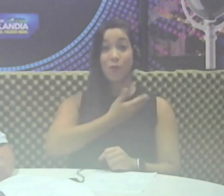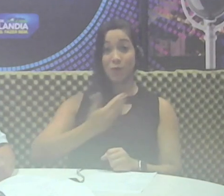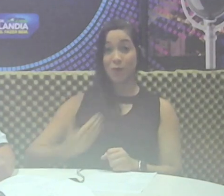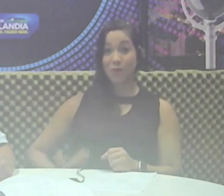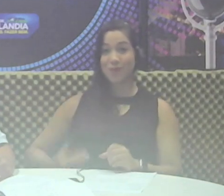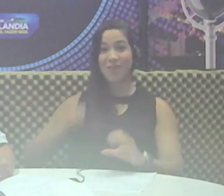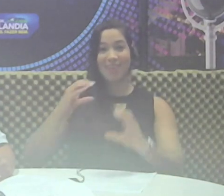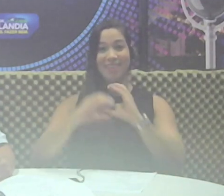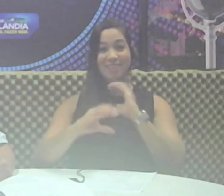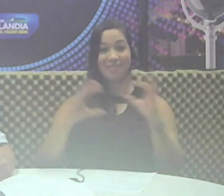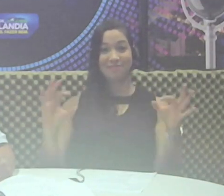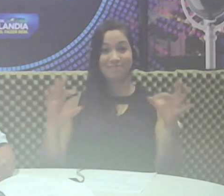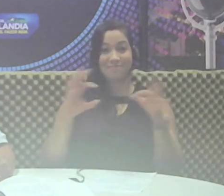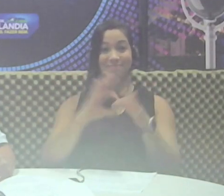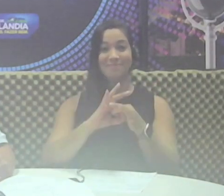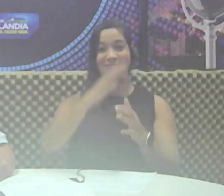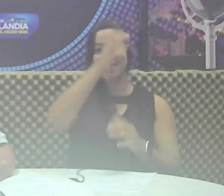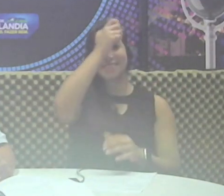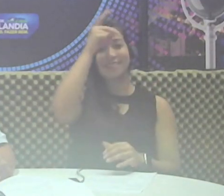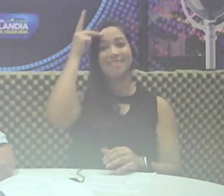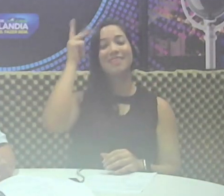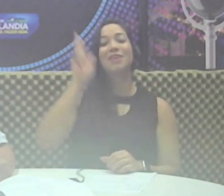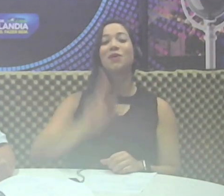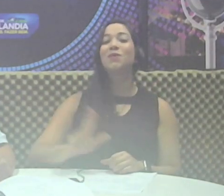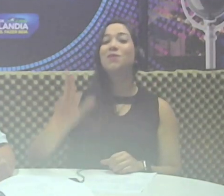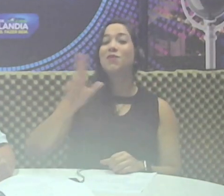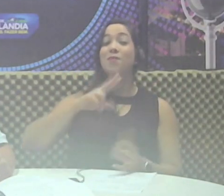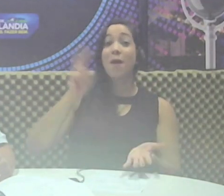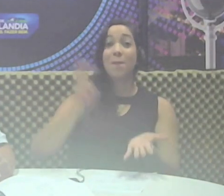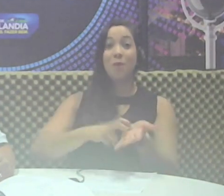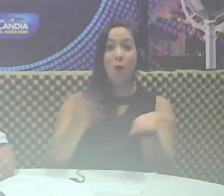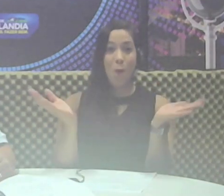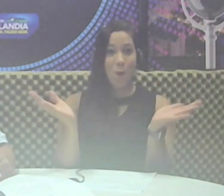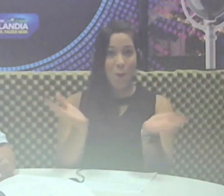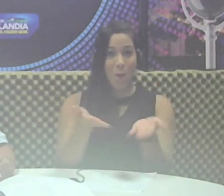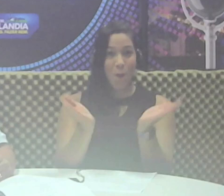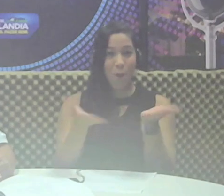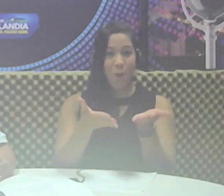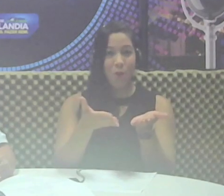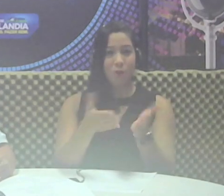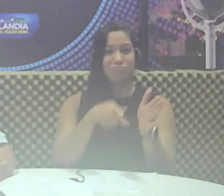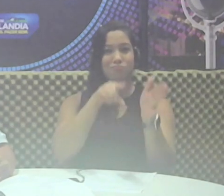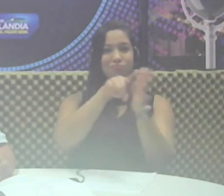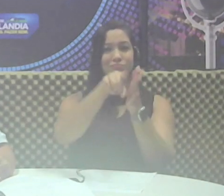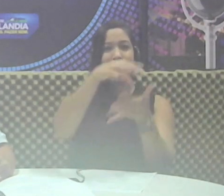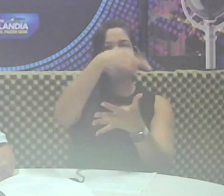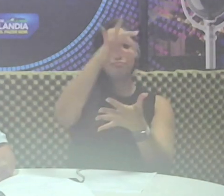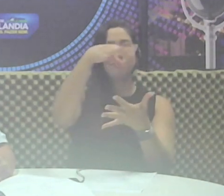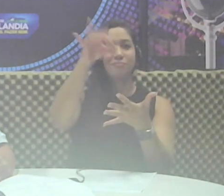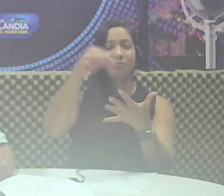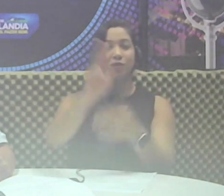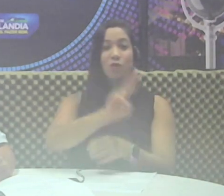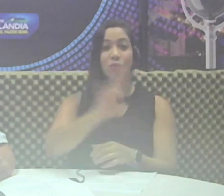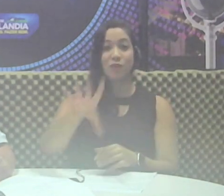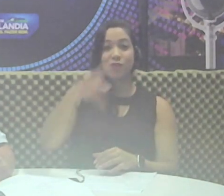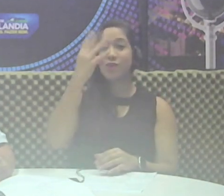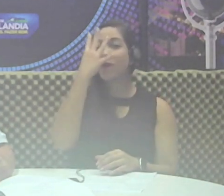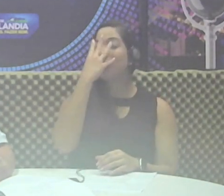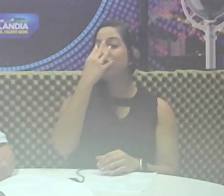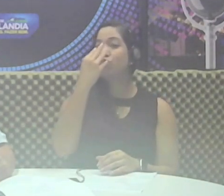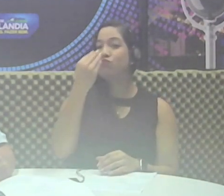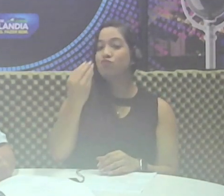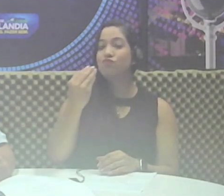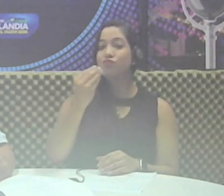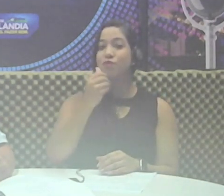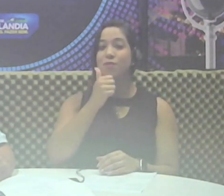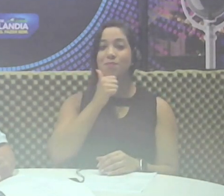a Prefeitura de Uberlândia abriu, na manhã de hoje, uma enquete para escolher o nome da raposinha do campo fêmea que chegou